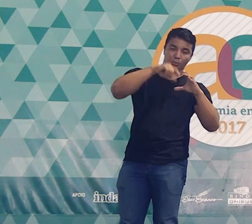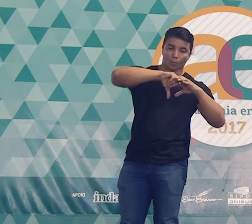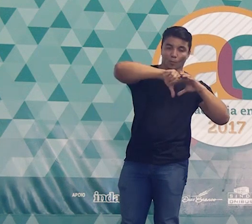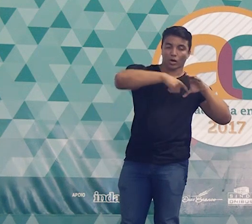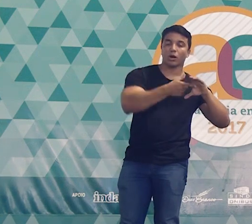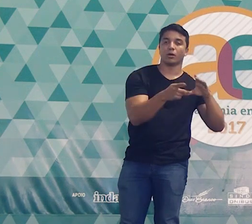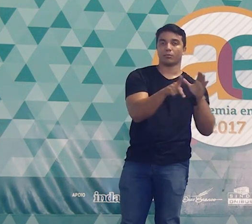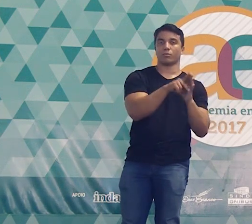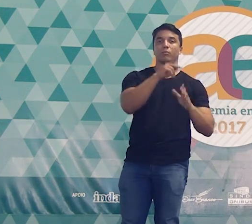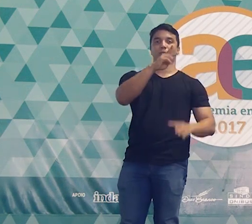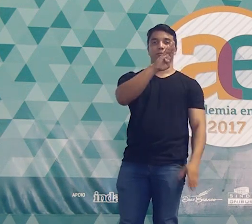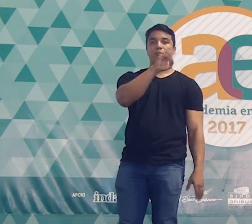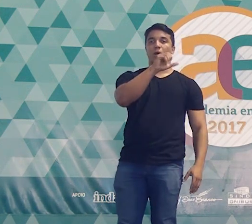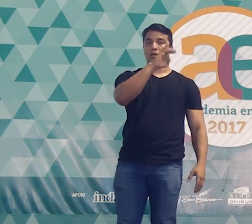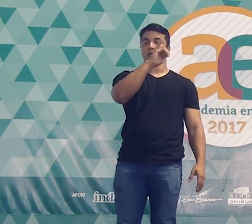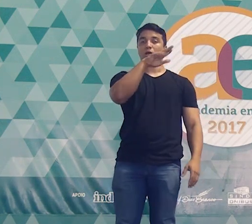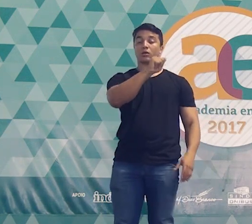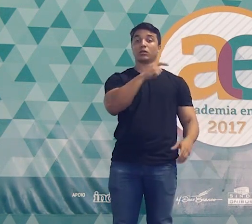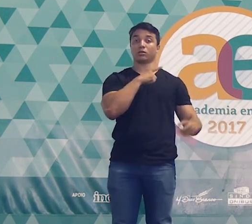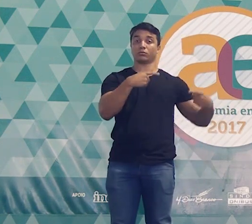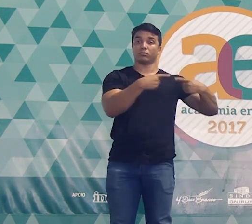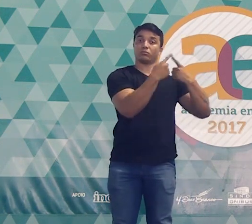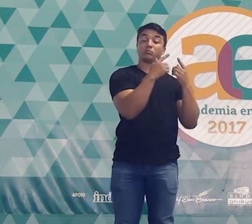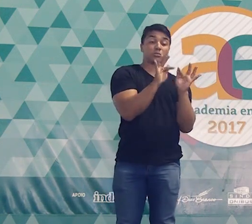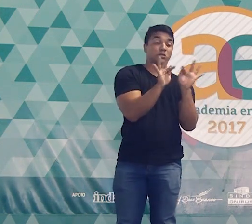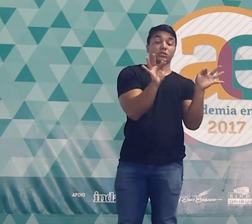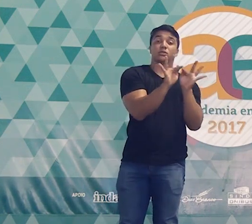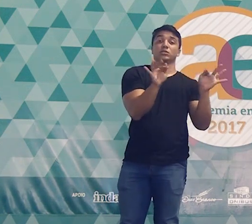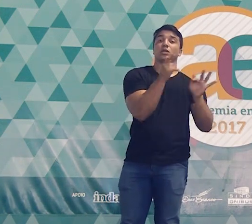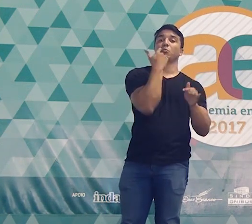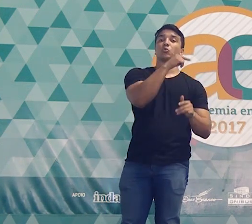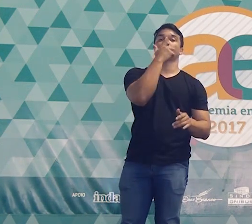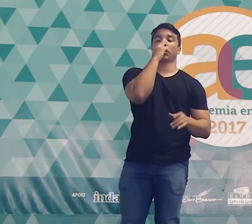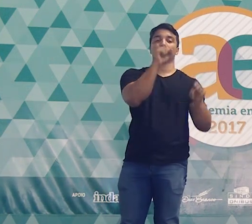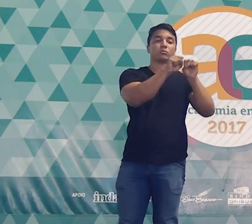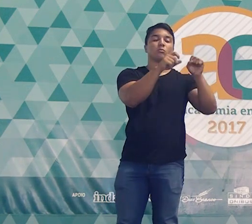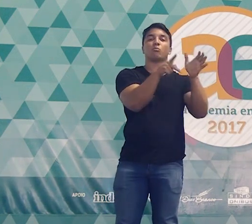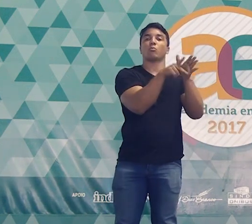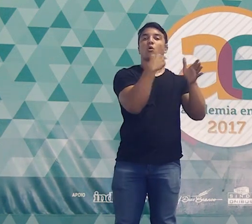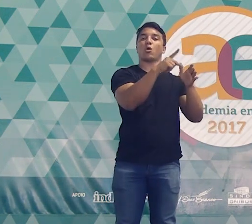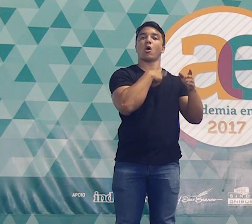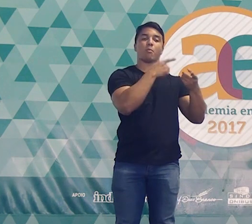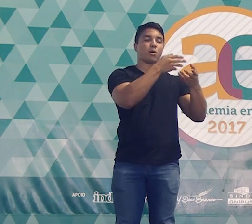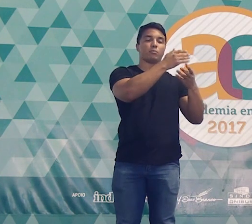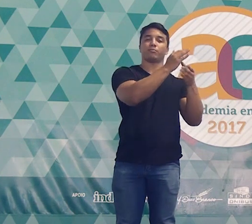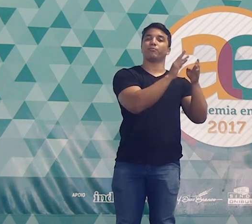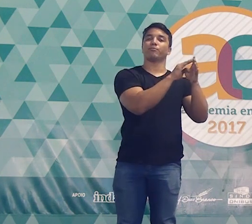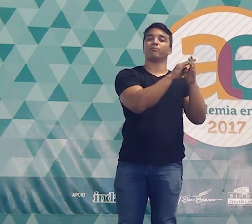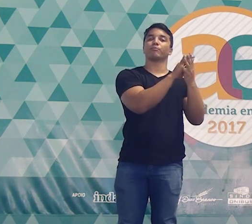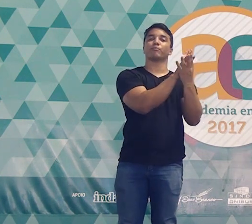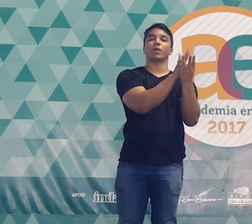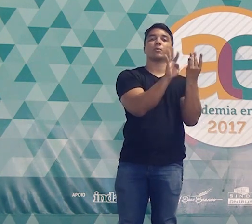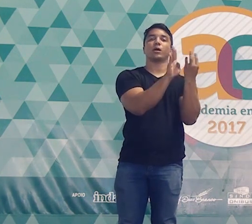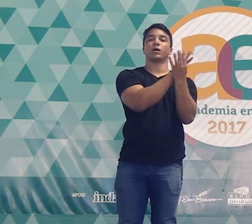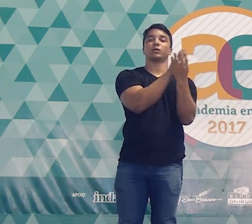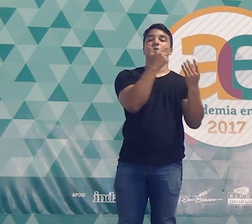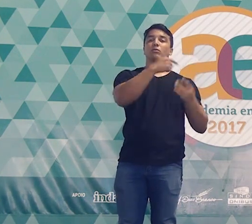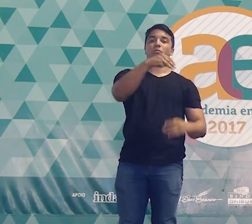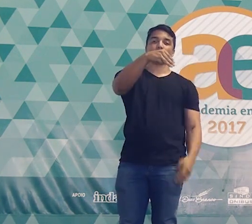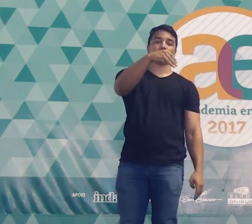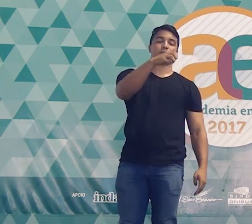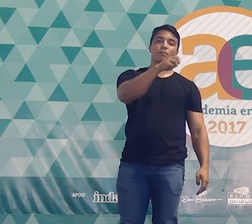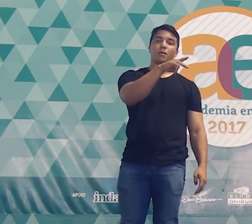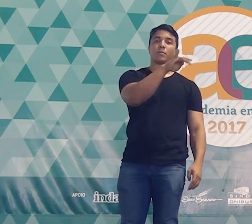uma célula bacteriana, é uma célula extremamente simples, não tem sistema de endomembranas, tá certo? Então, ela é